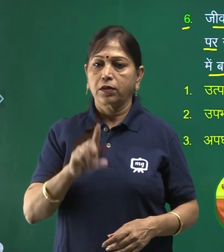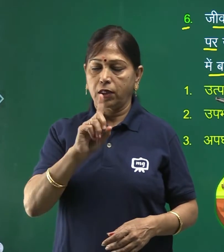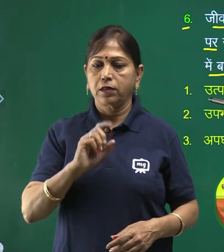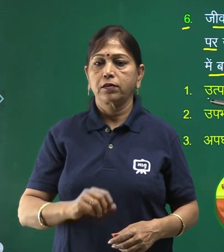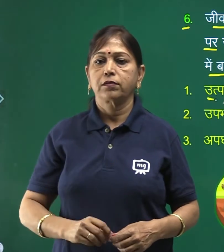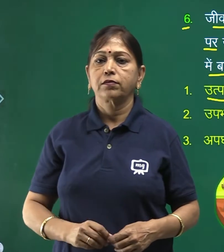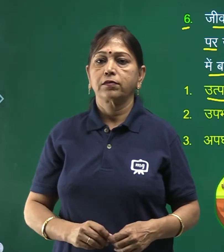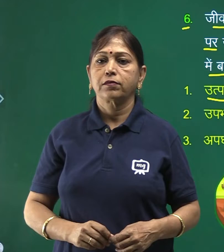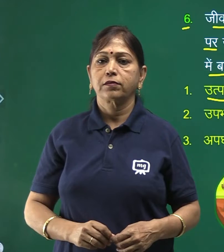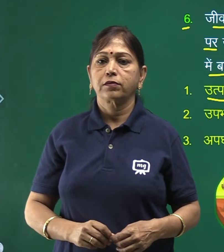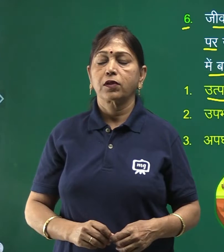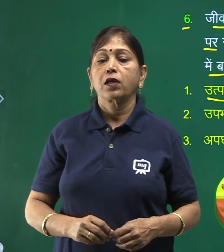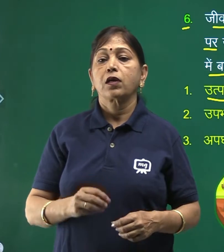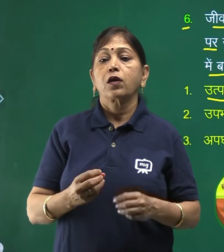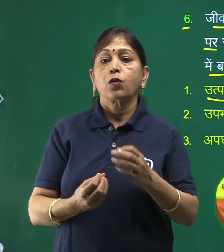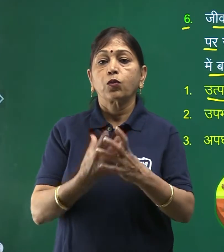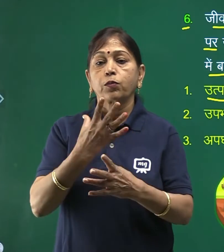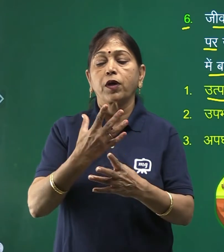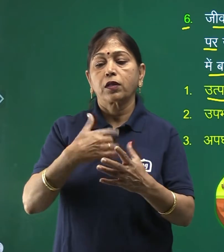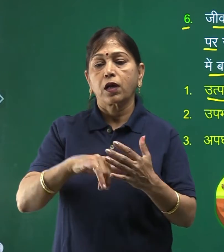एक, उत्पादक,